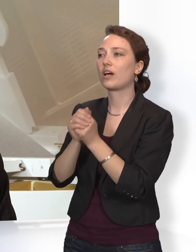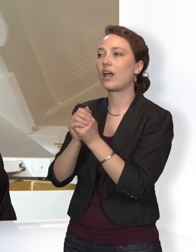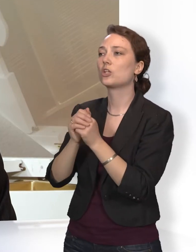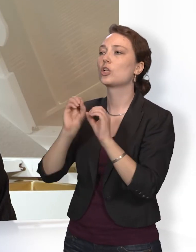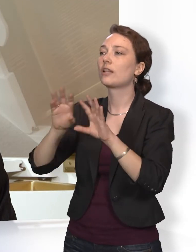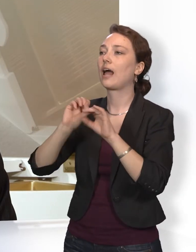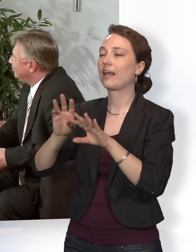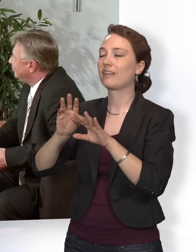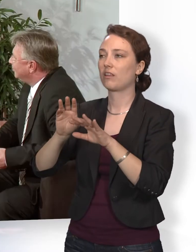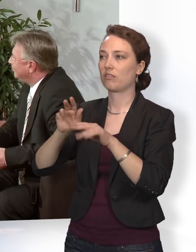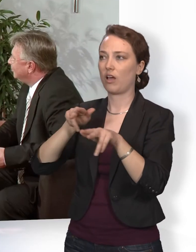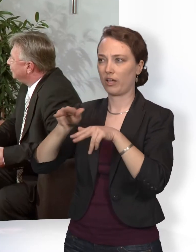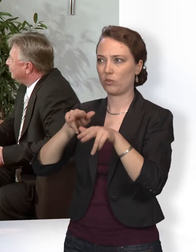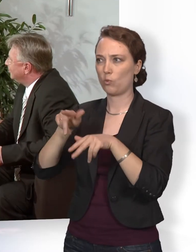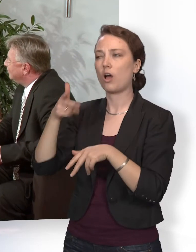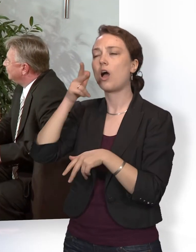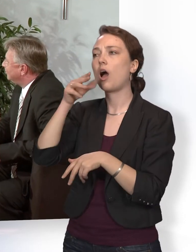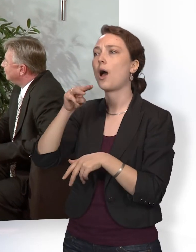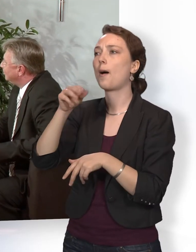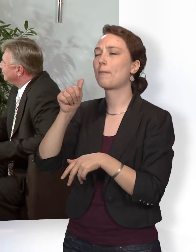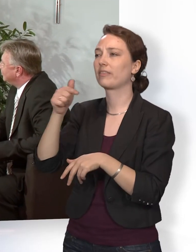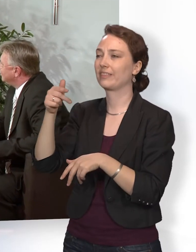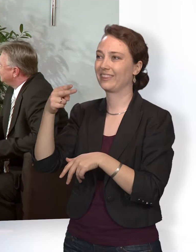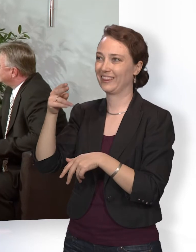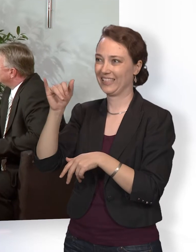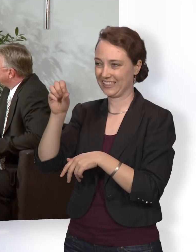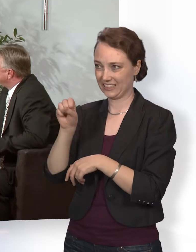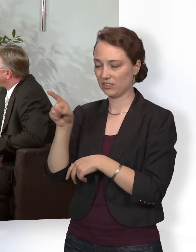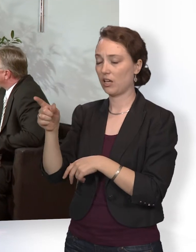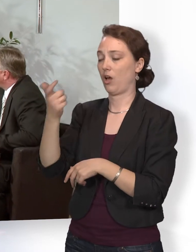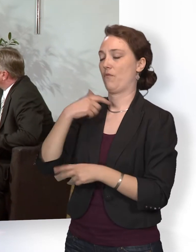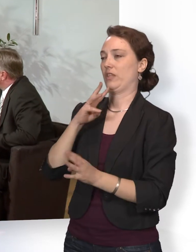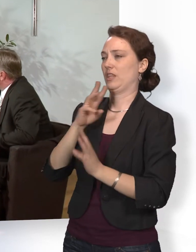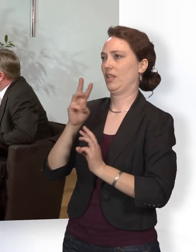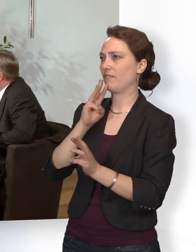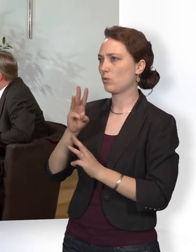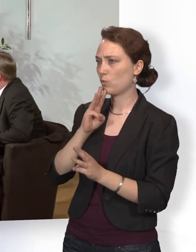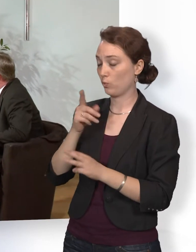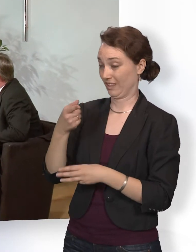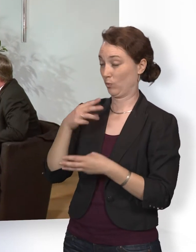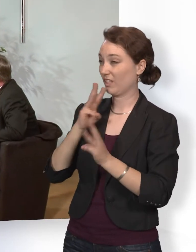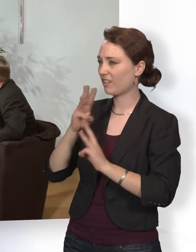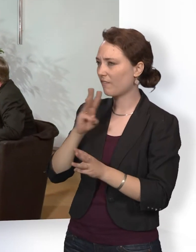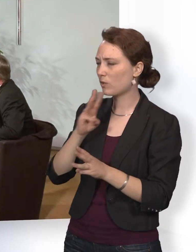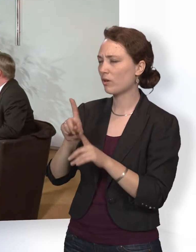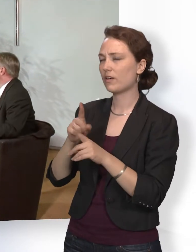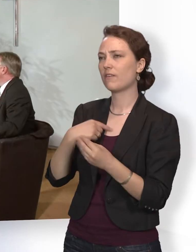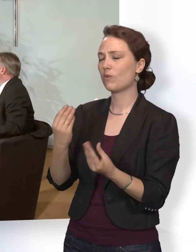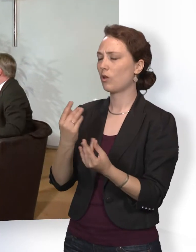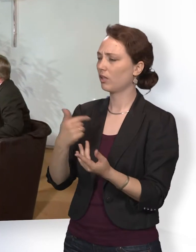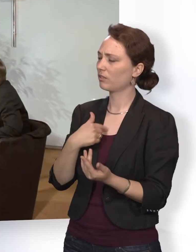Matthes. Und der interviewt mich. Und in dem Interview habe ich das Gefühl, dass mir aufs Herz gelegt wird, Bibel TV.